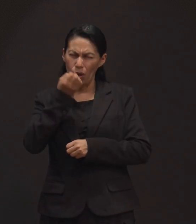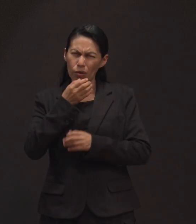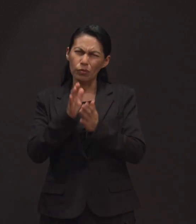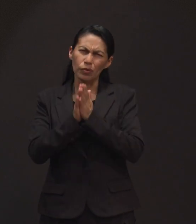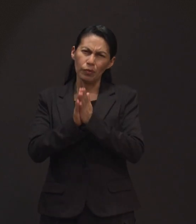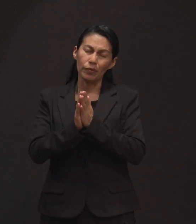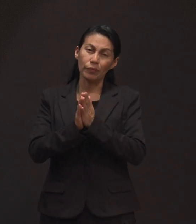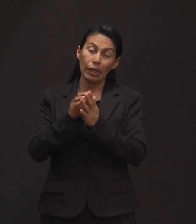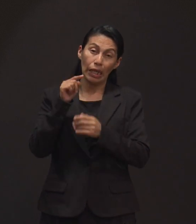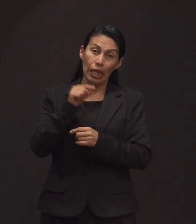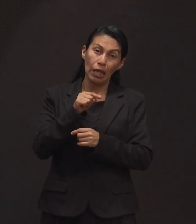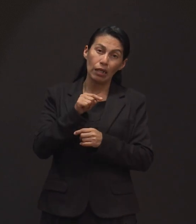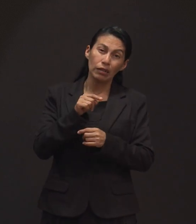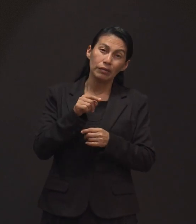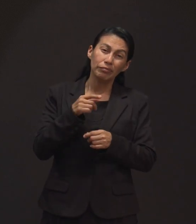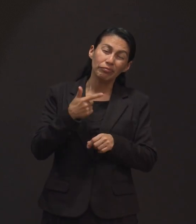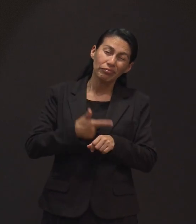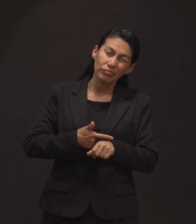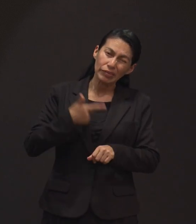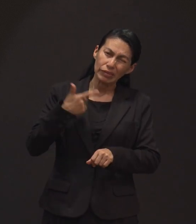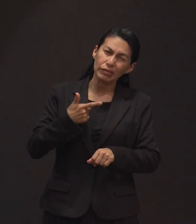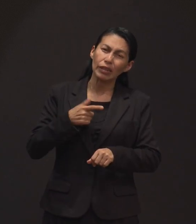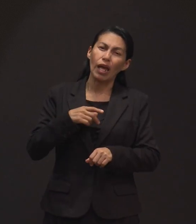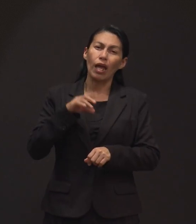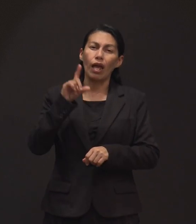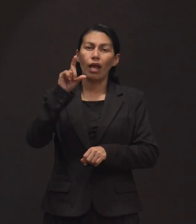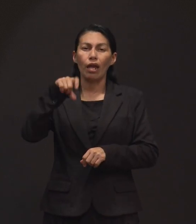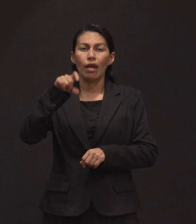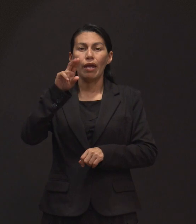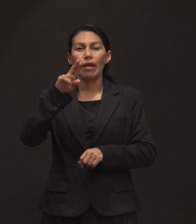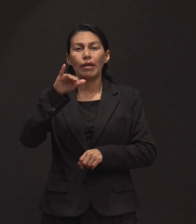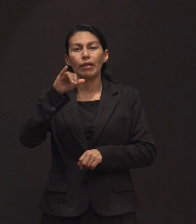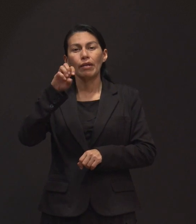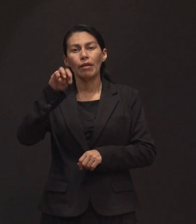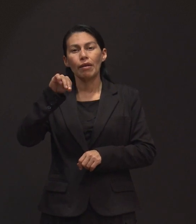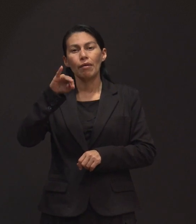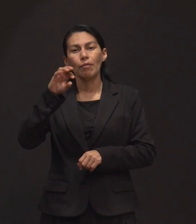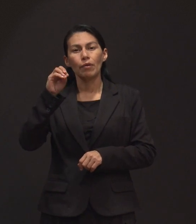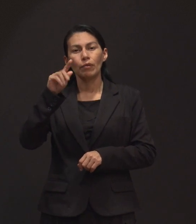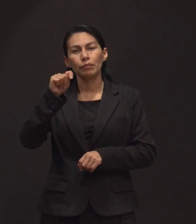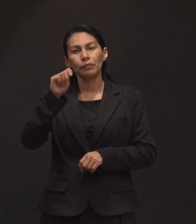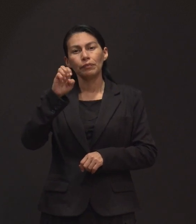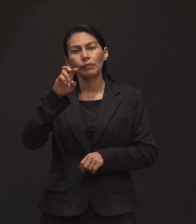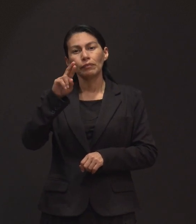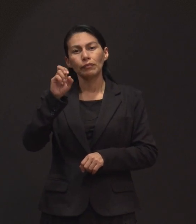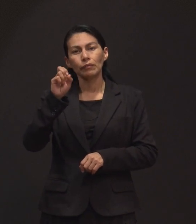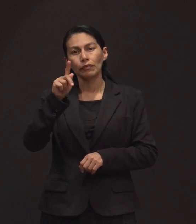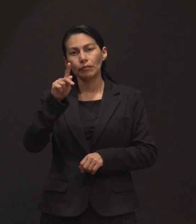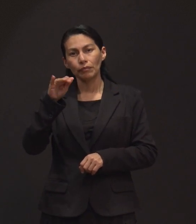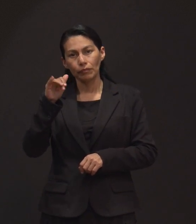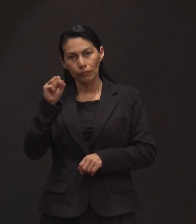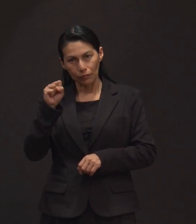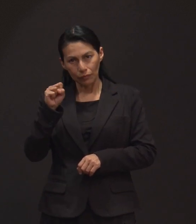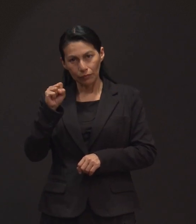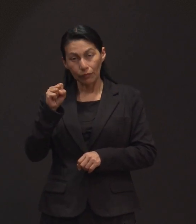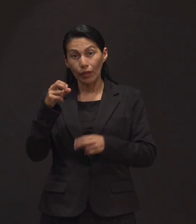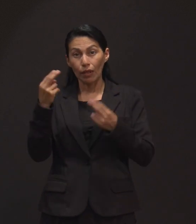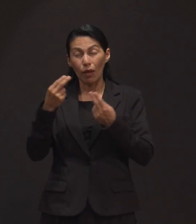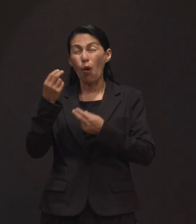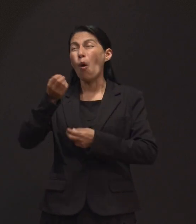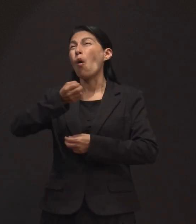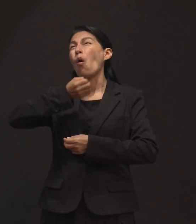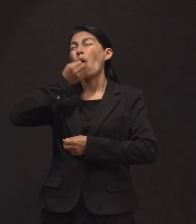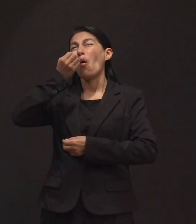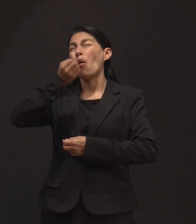haciendo quimioterapias y necesitamos reforzar nuestras oraciones para que Dios